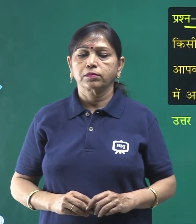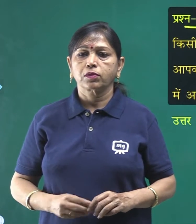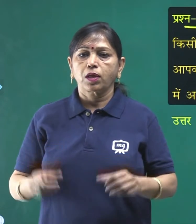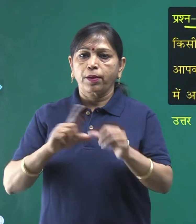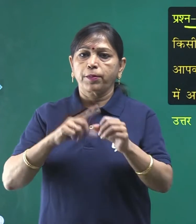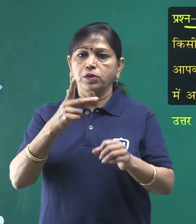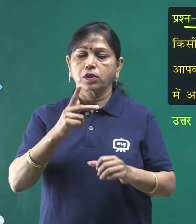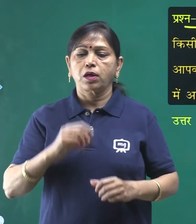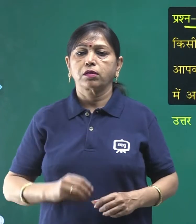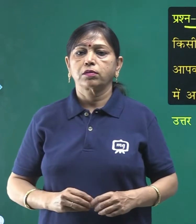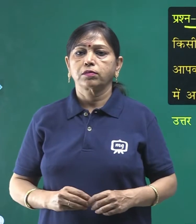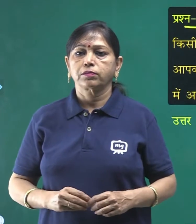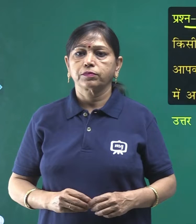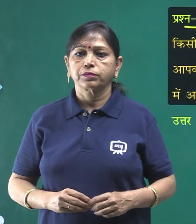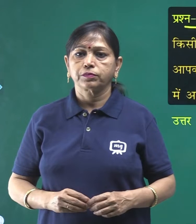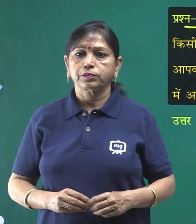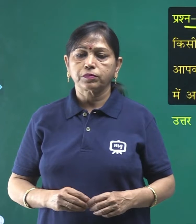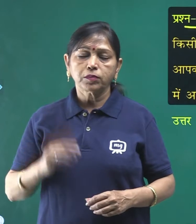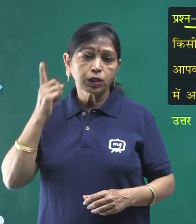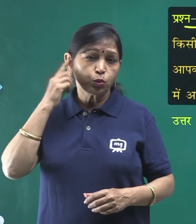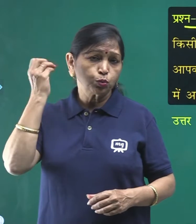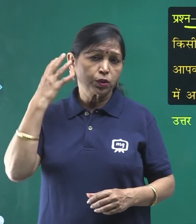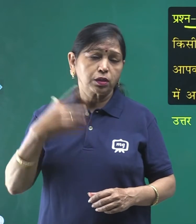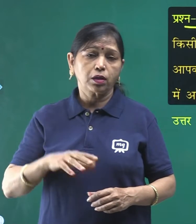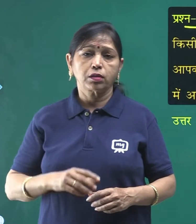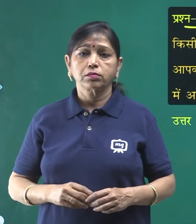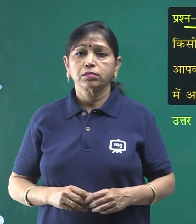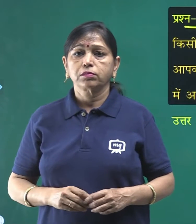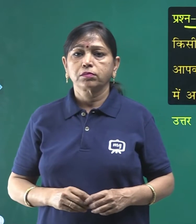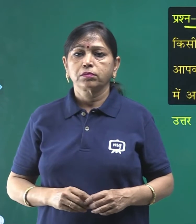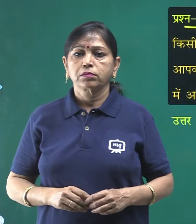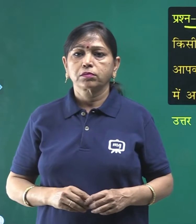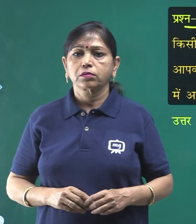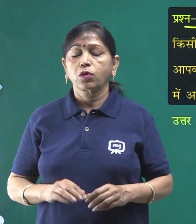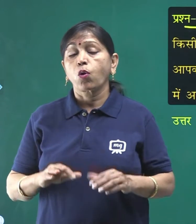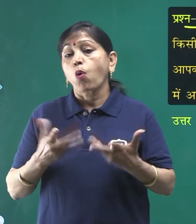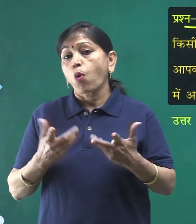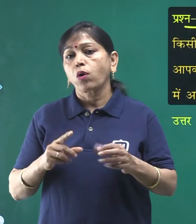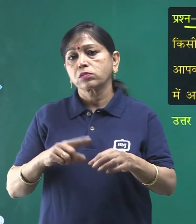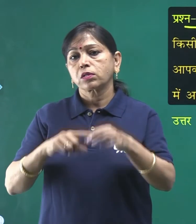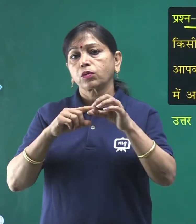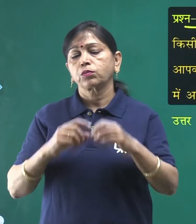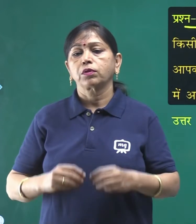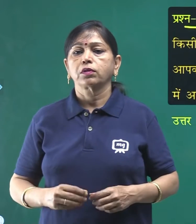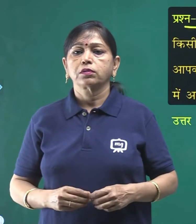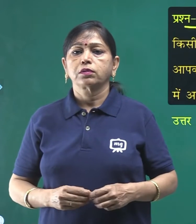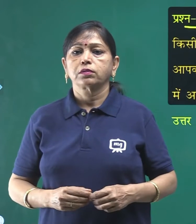प्रश्न 8, ध्वनि का कौन सा विलक्षण